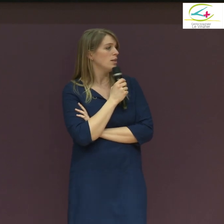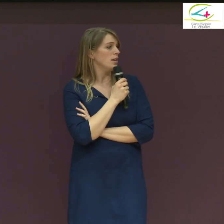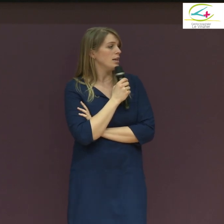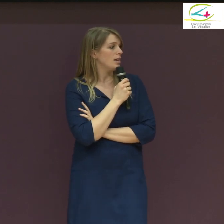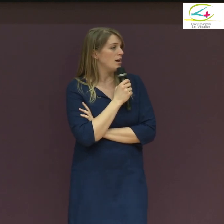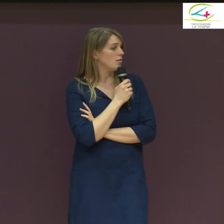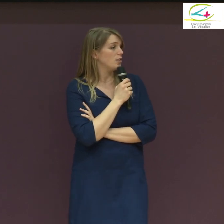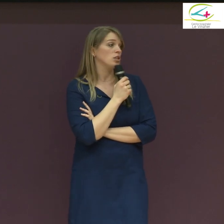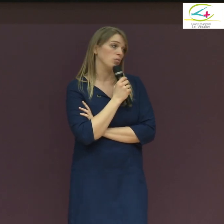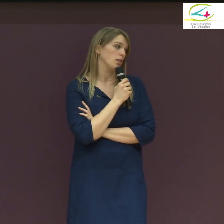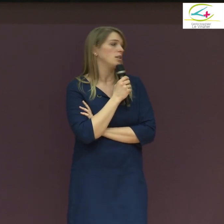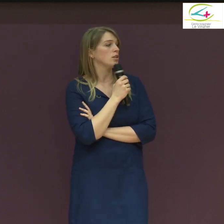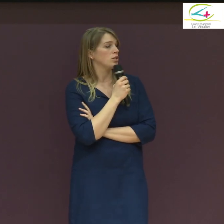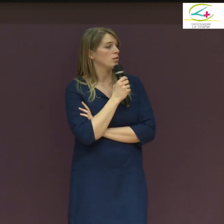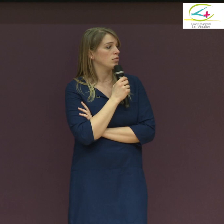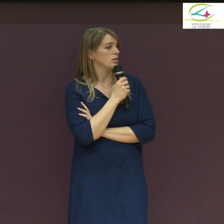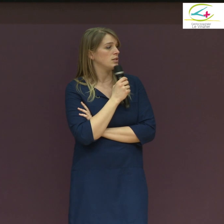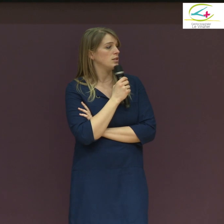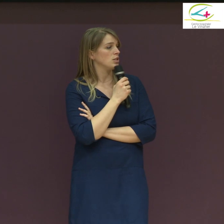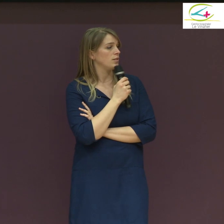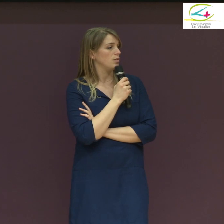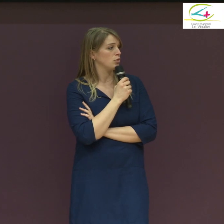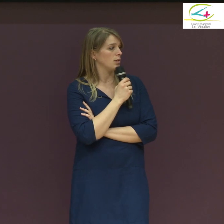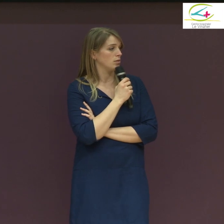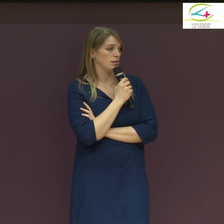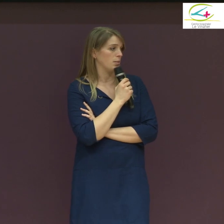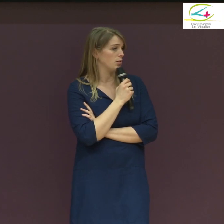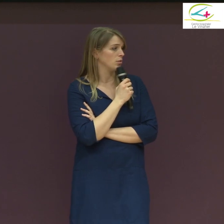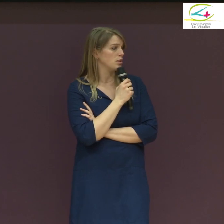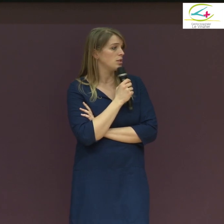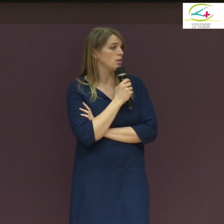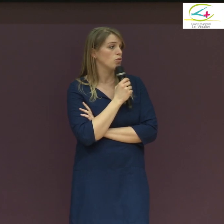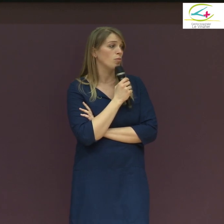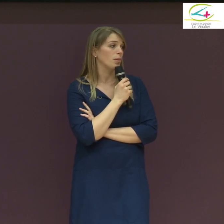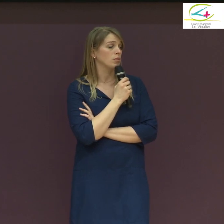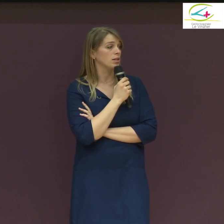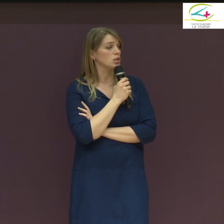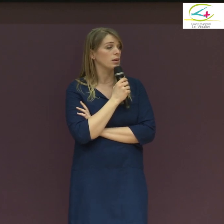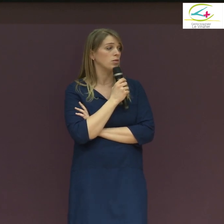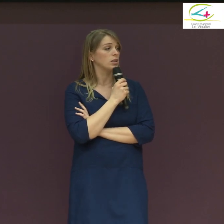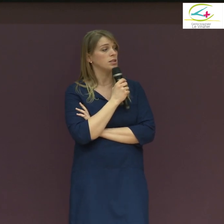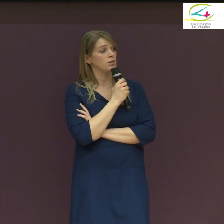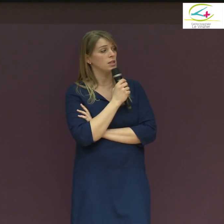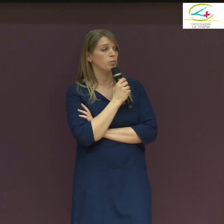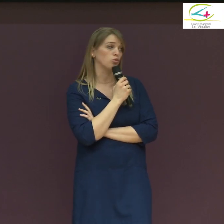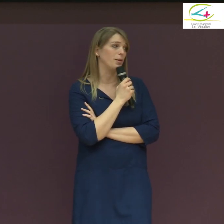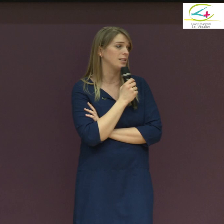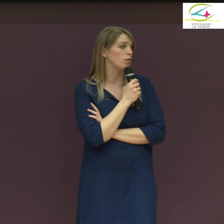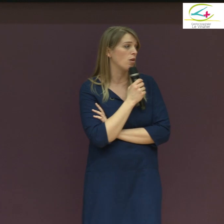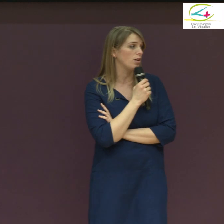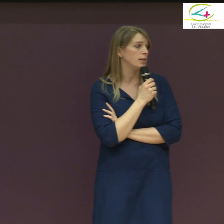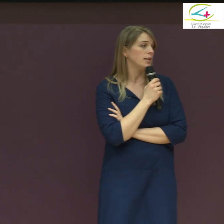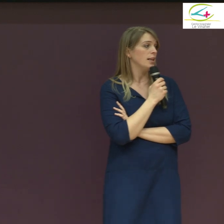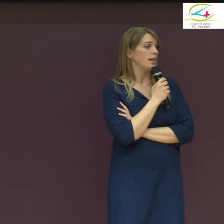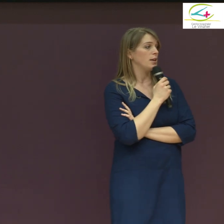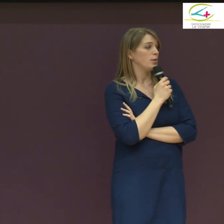soins. Et là, en fait, j'ai donc indiqué que j'étais en Messine et que j'avais besoin d'interprète en Messine. Et donc, on m'a présenté un soignant qui savait dire bonjour, merci, au